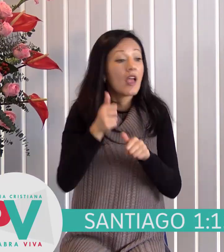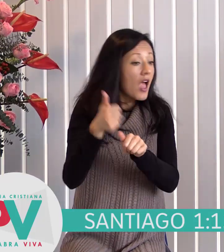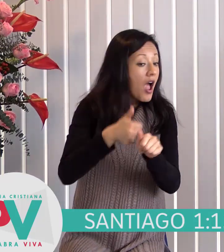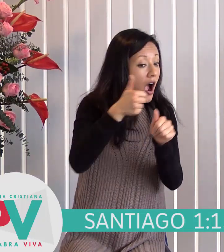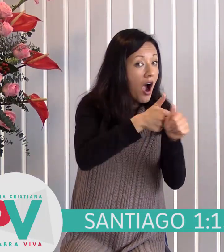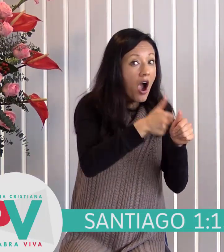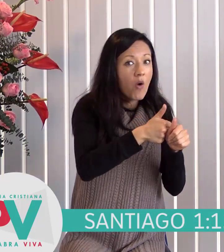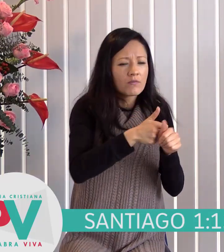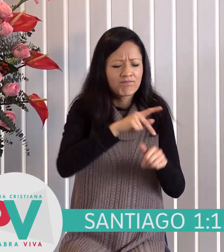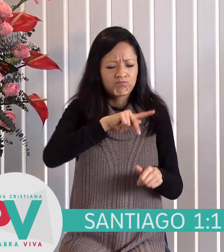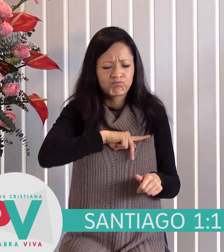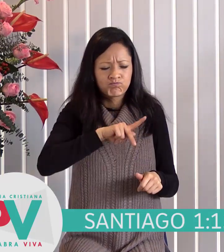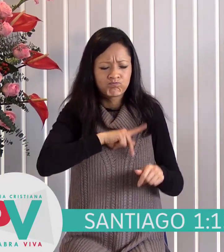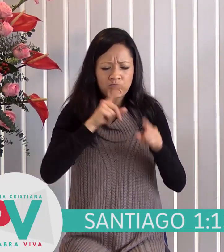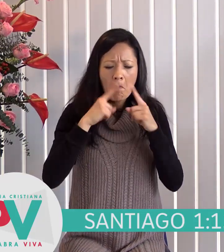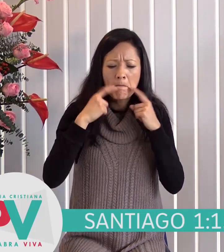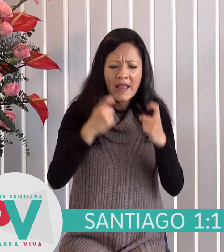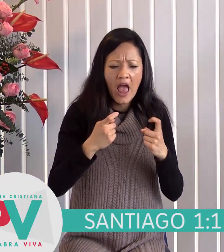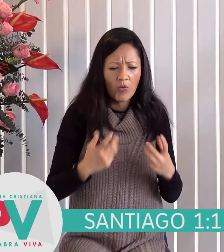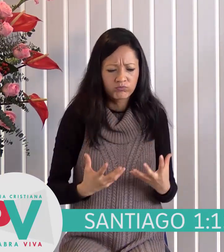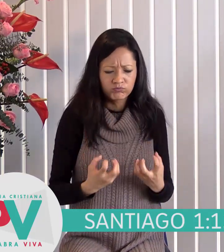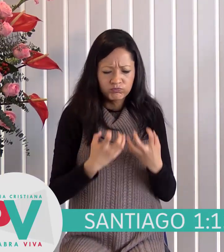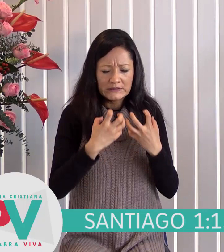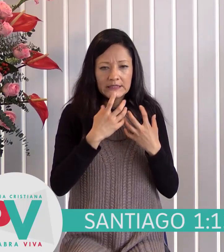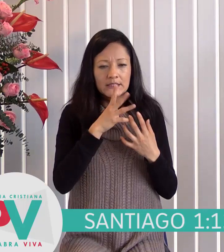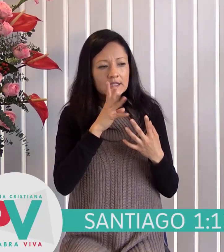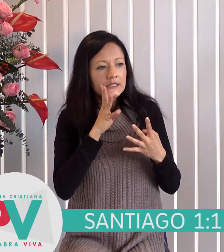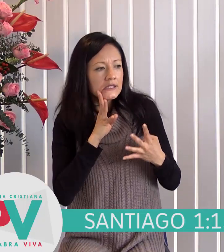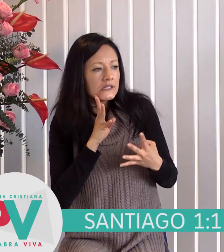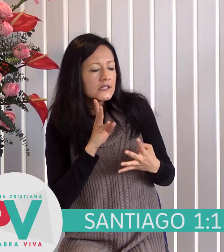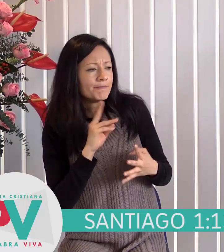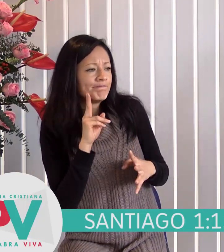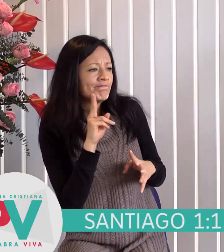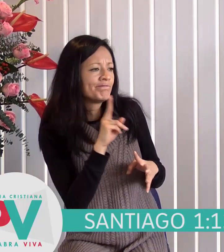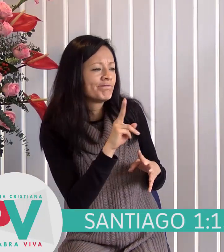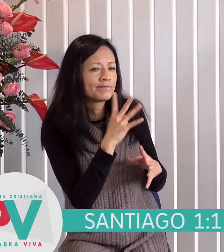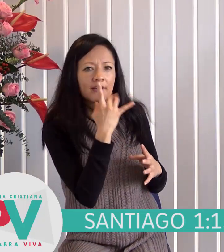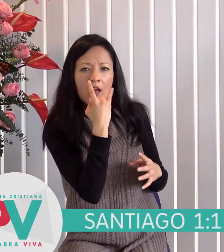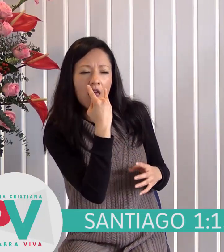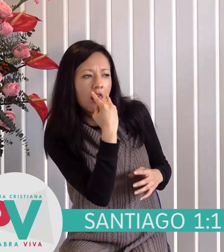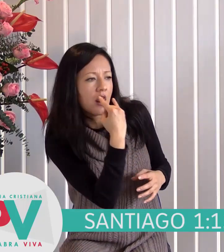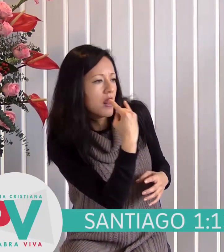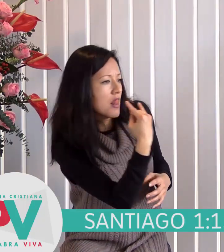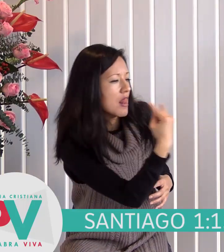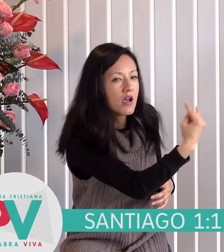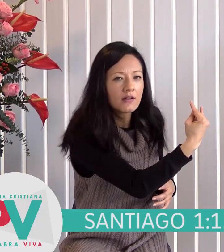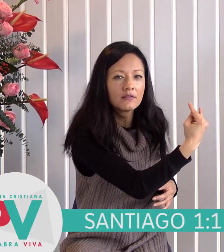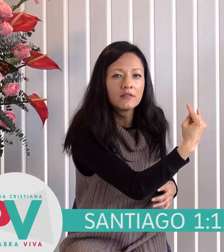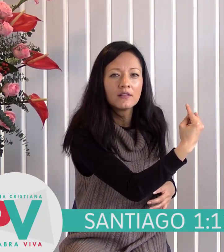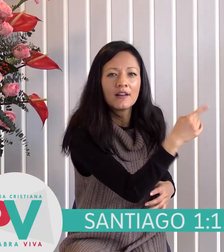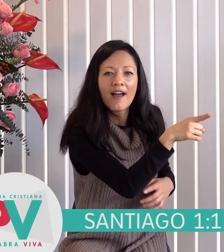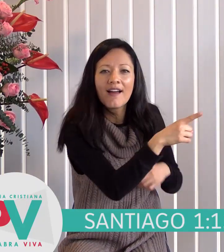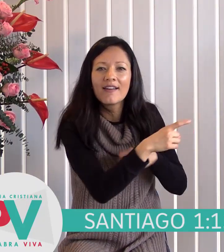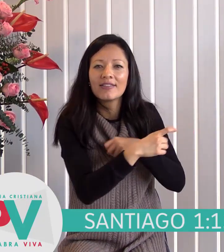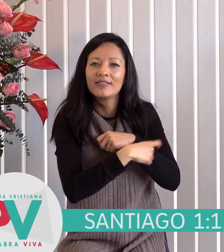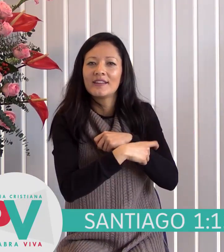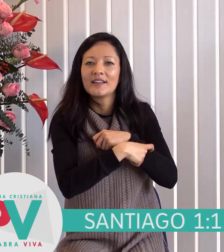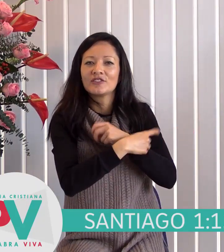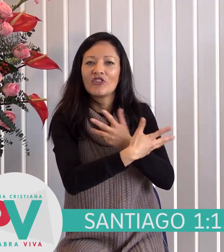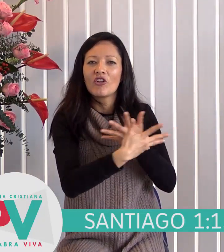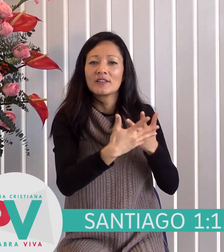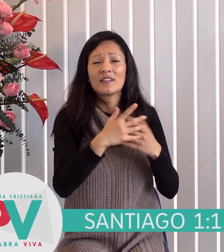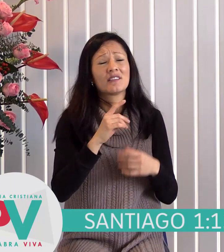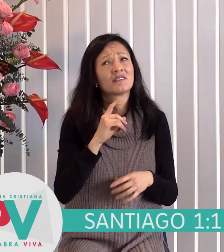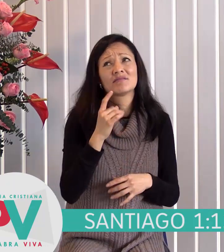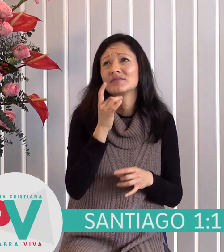sea, de su propia atracción en su carne, es atraído y seducido. Hay gente que dice, no, para